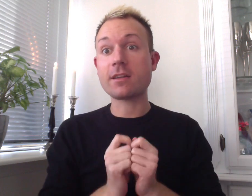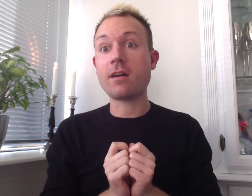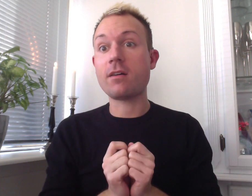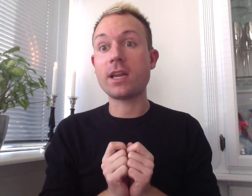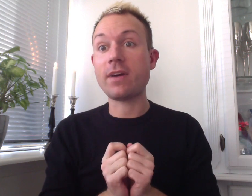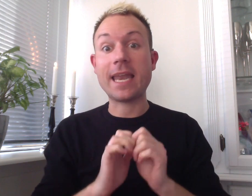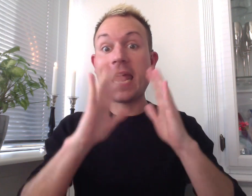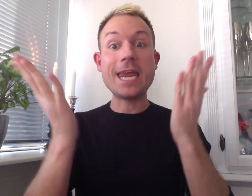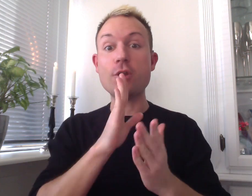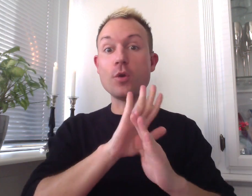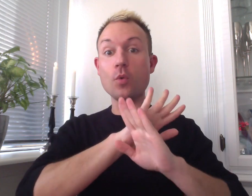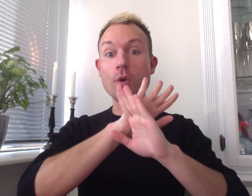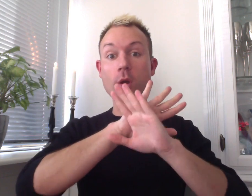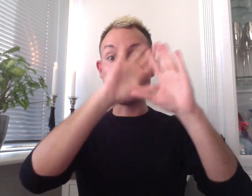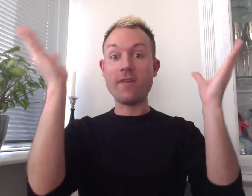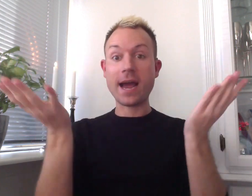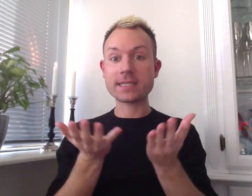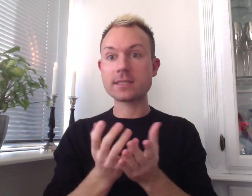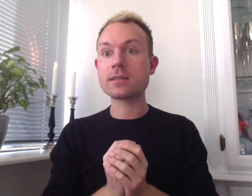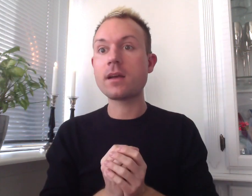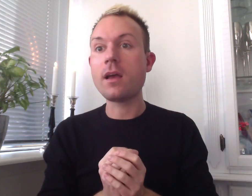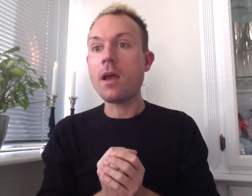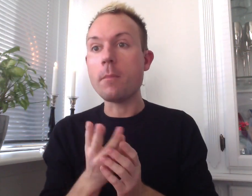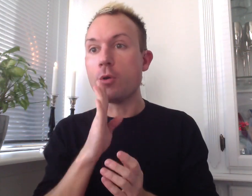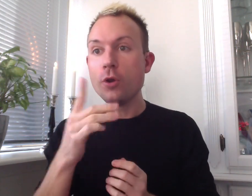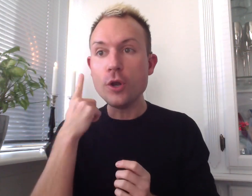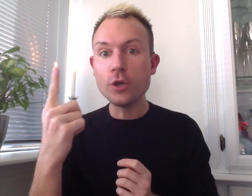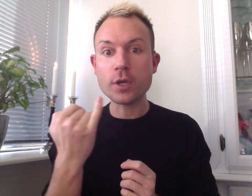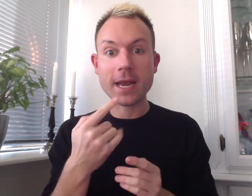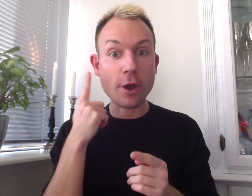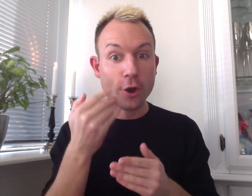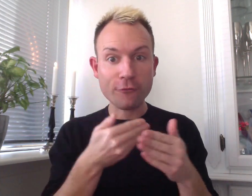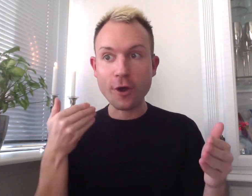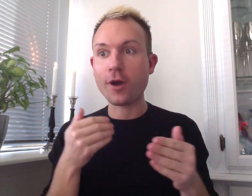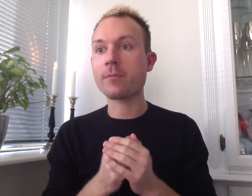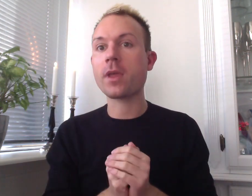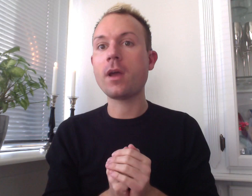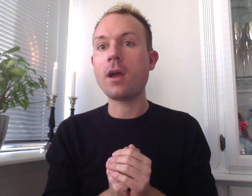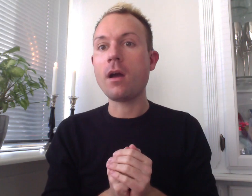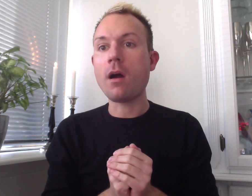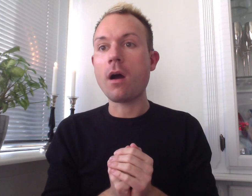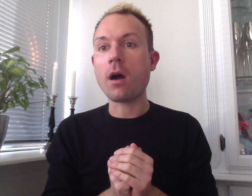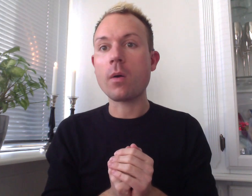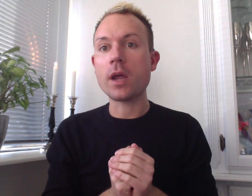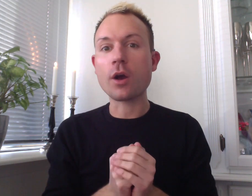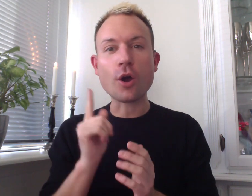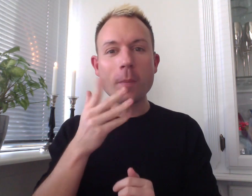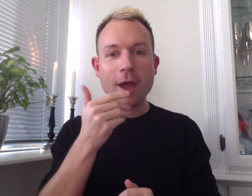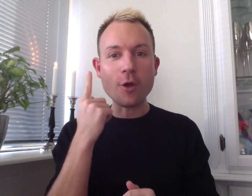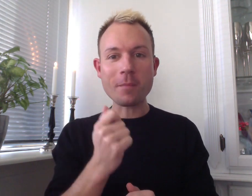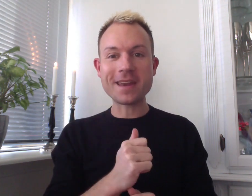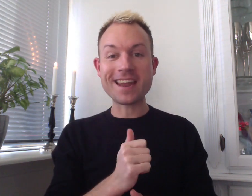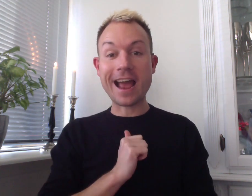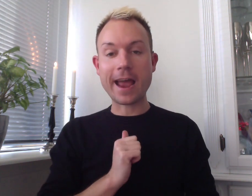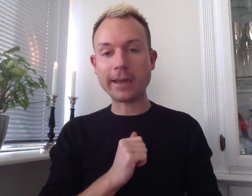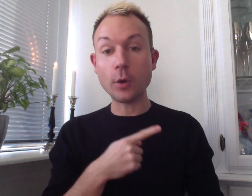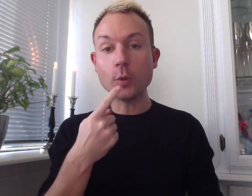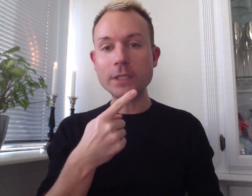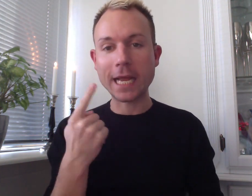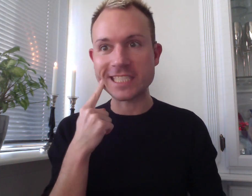og det var en helt ny univers med nye lyde, som jeg ikke havde hørt før, og kunne bedre høre mine egne